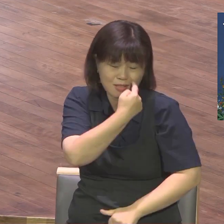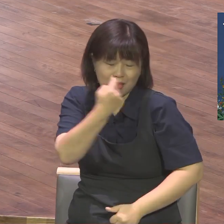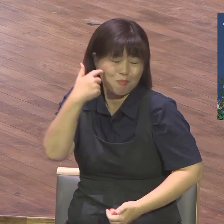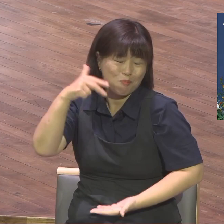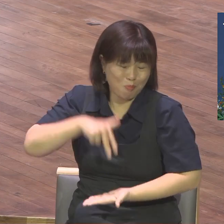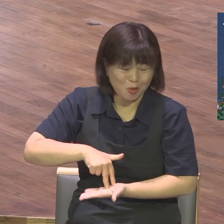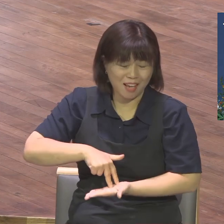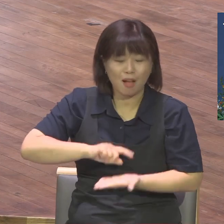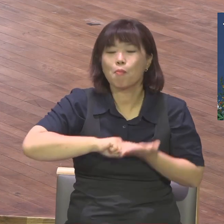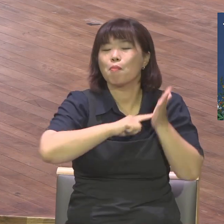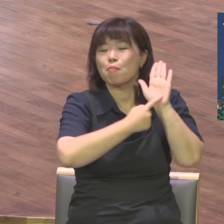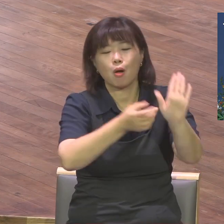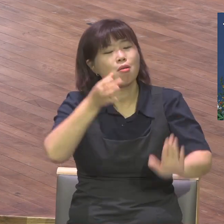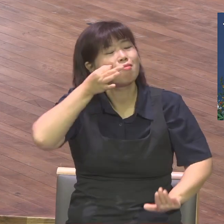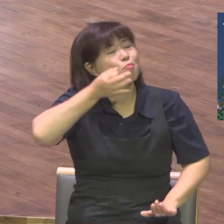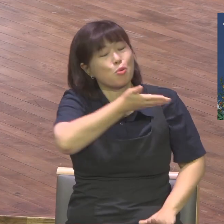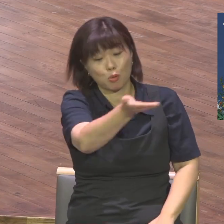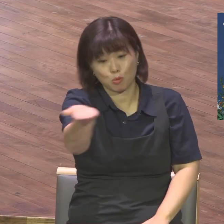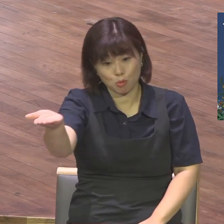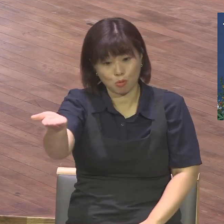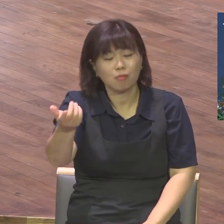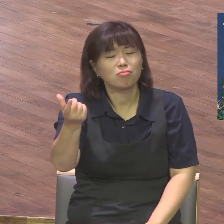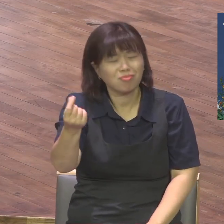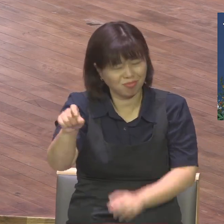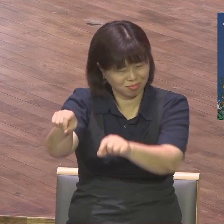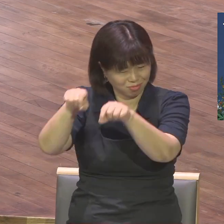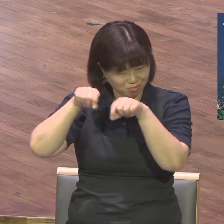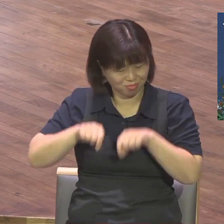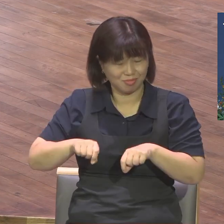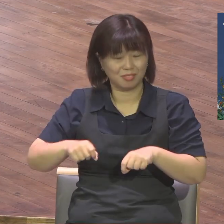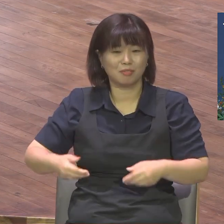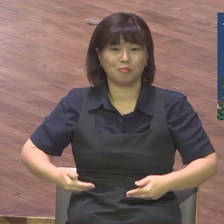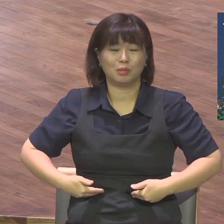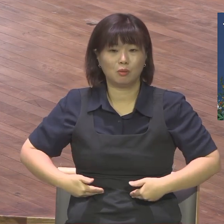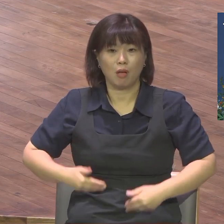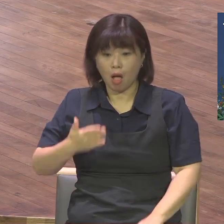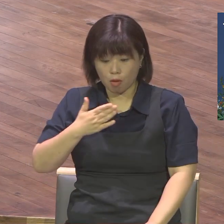화마가 확 휩쓸고 간 산이라도